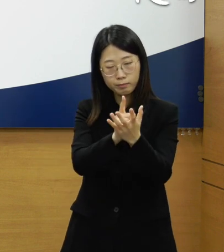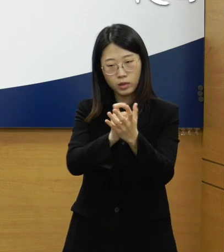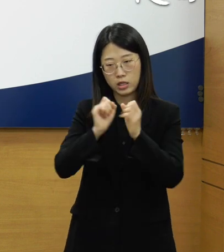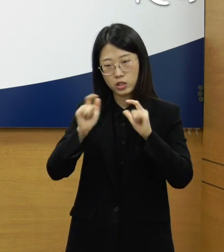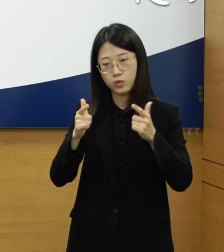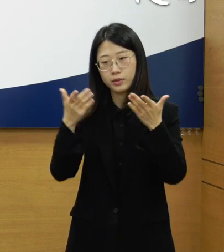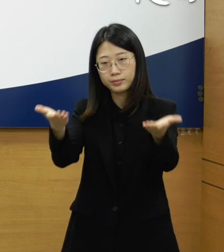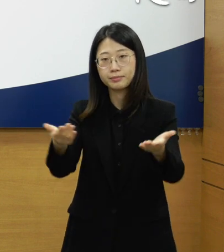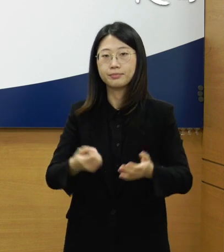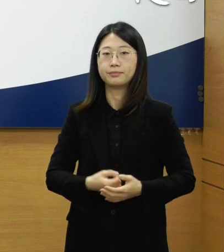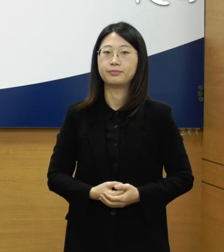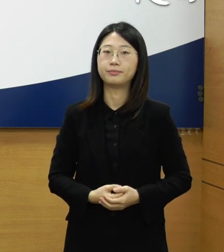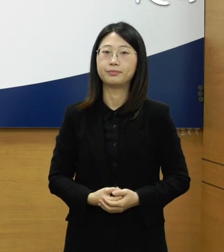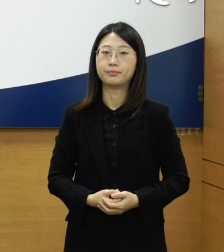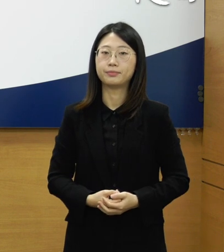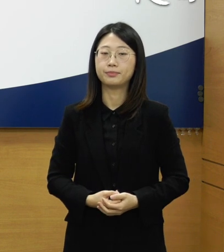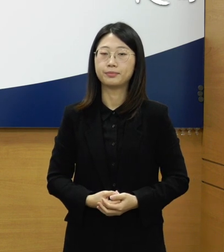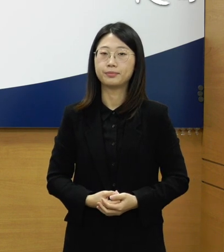지원하겠습니다.